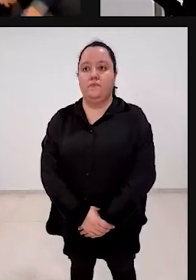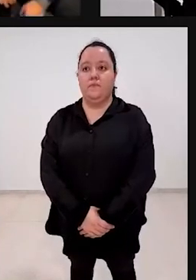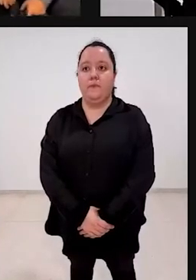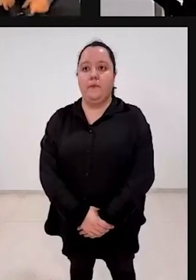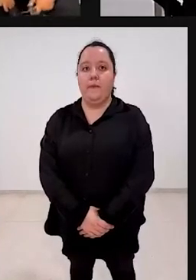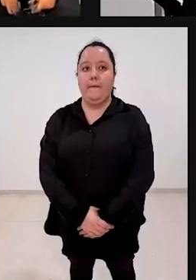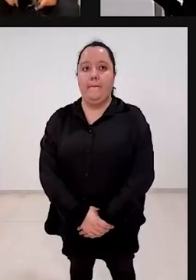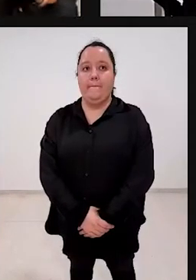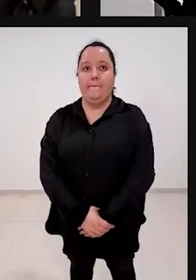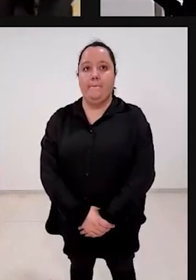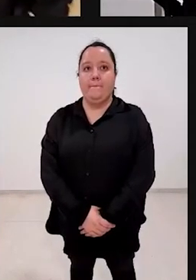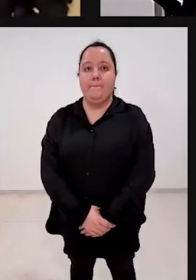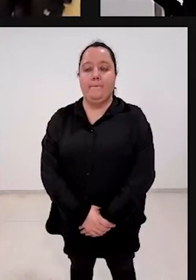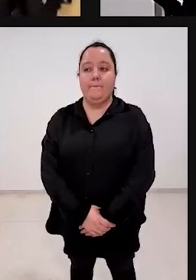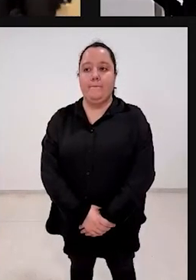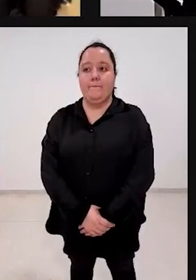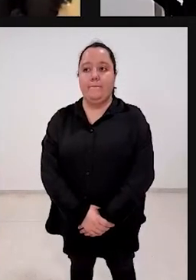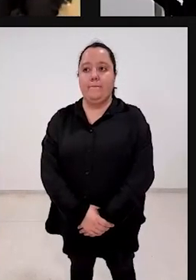es